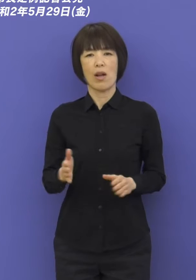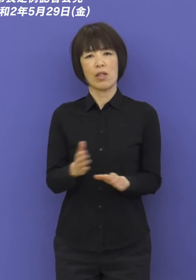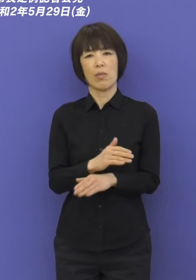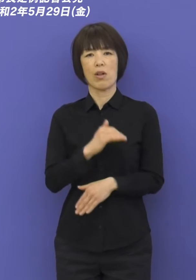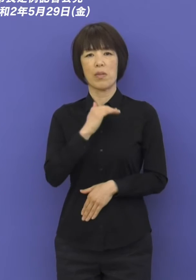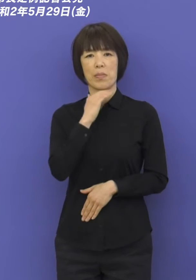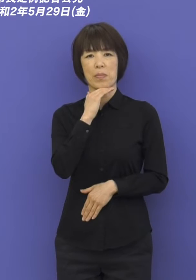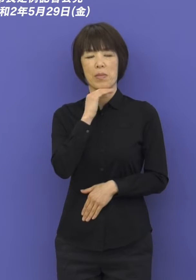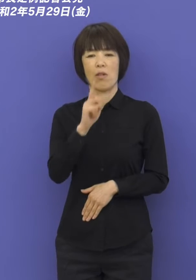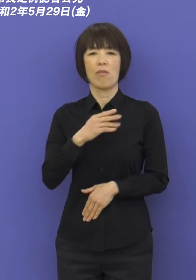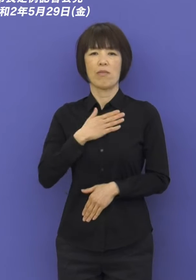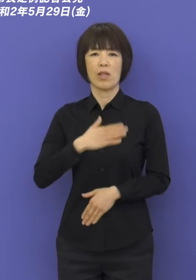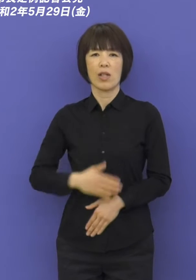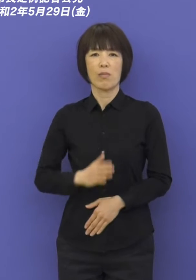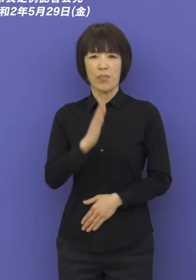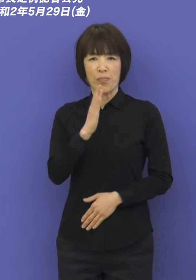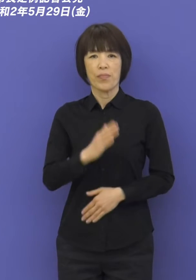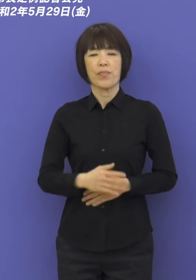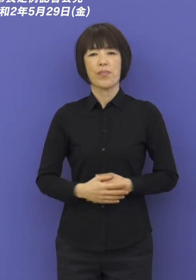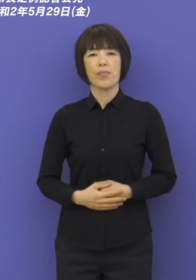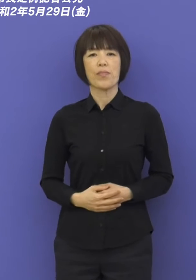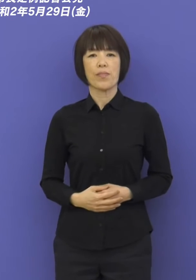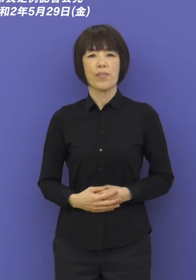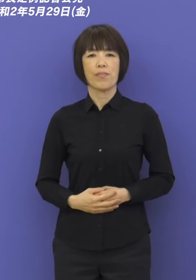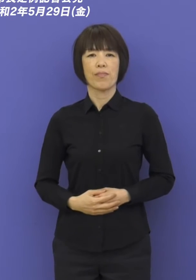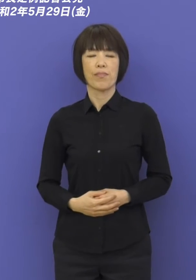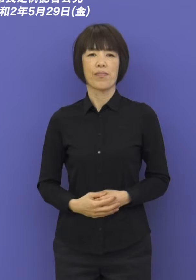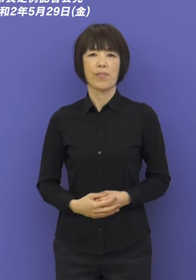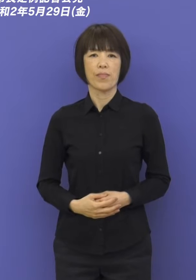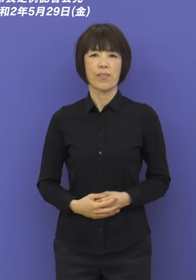ご理解のほどをよろしくお願いいたします。